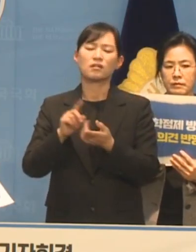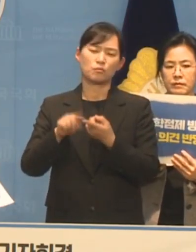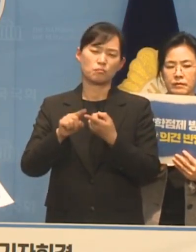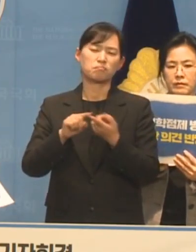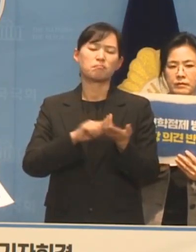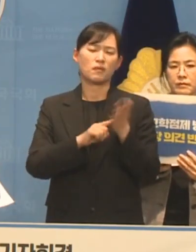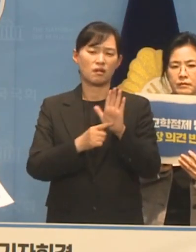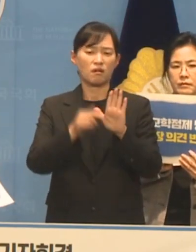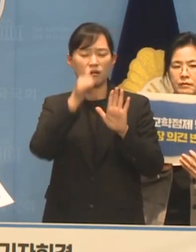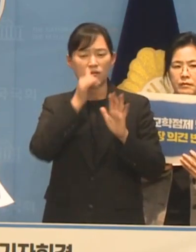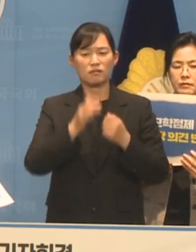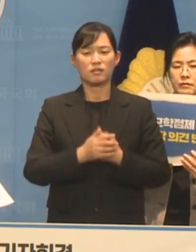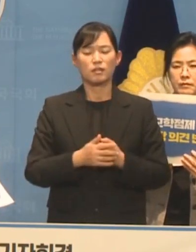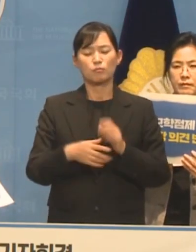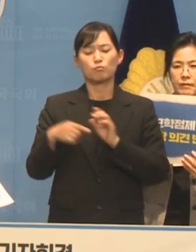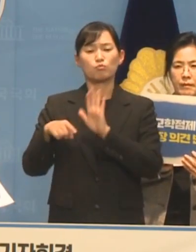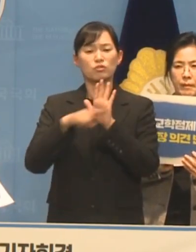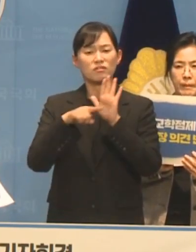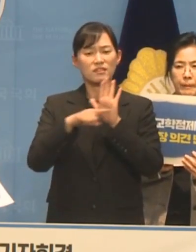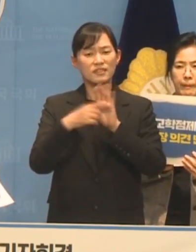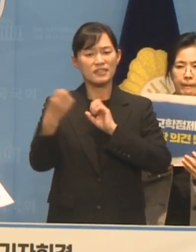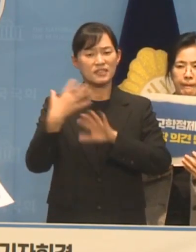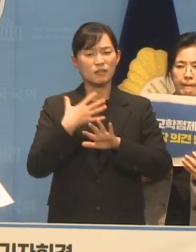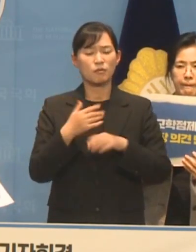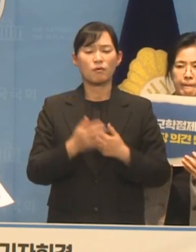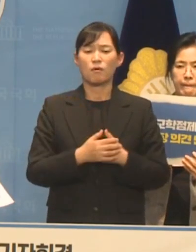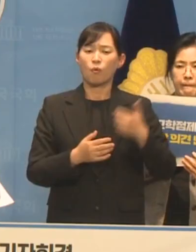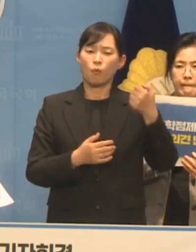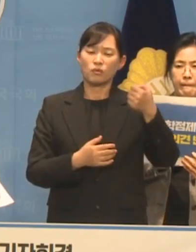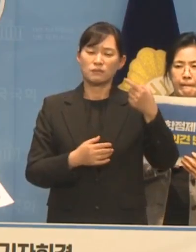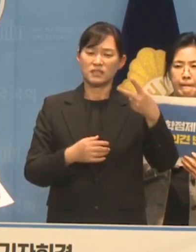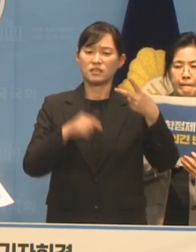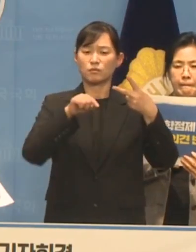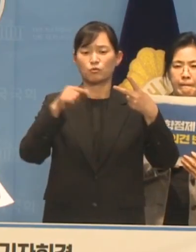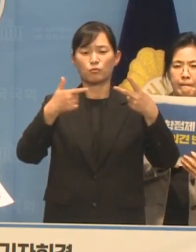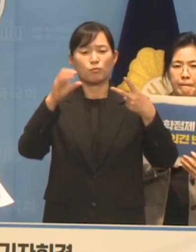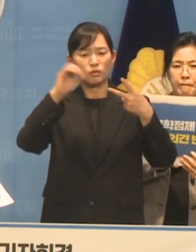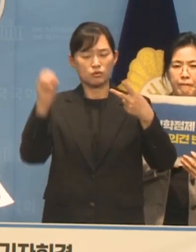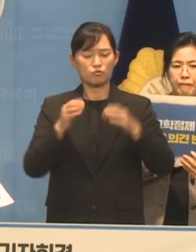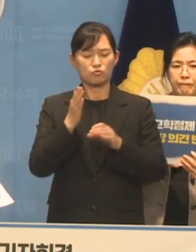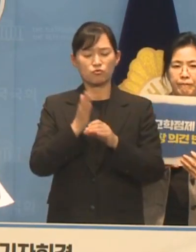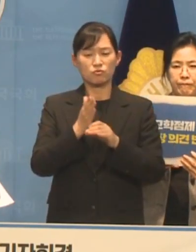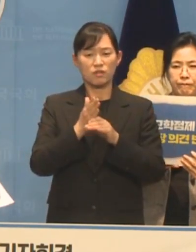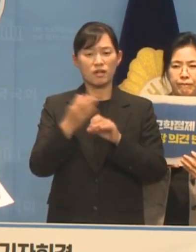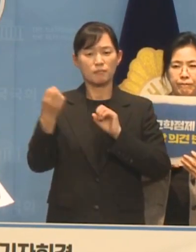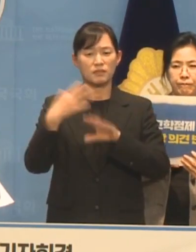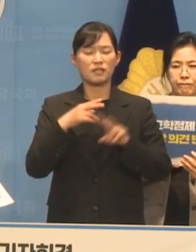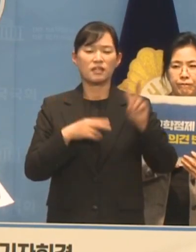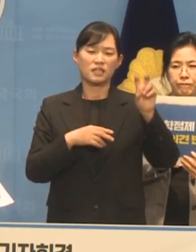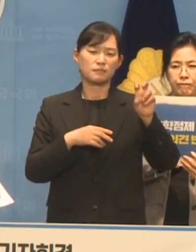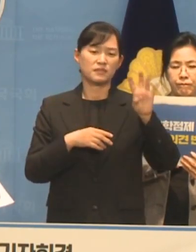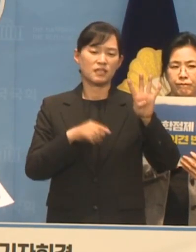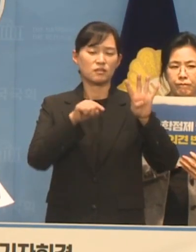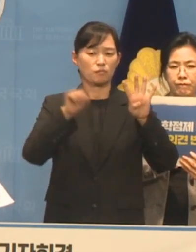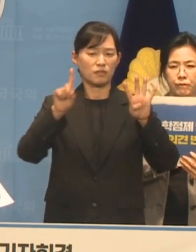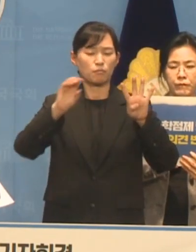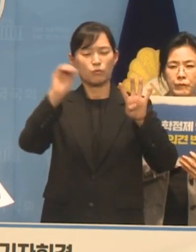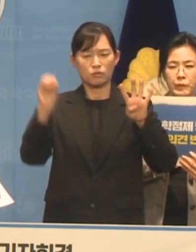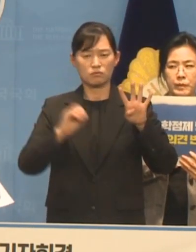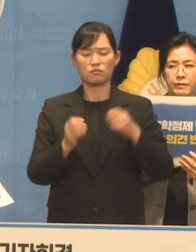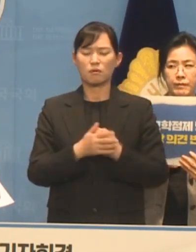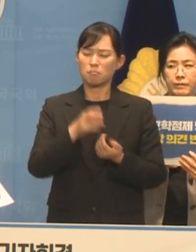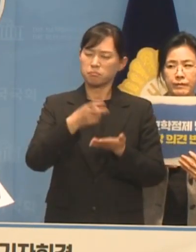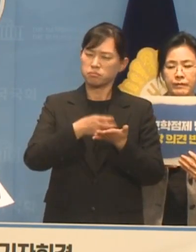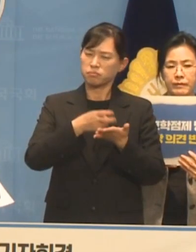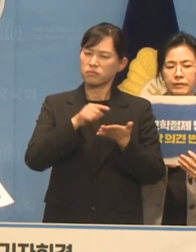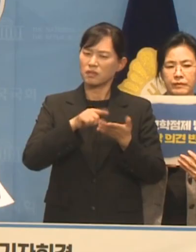드러난 것입니다. 부정적인 응답은 56.2%에 달했고 중립적인 응답도 24.1%에 이르러 제도